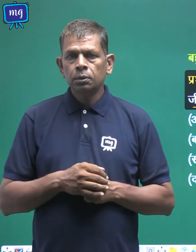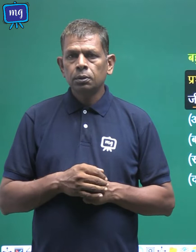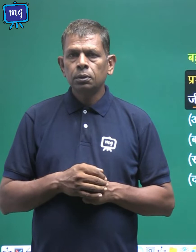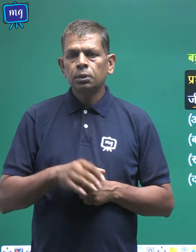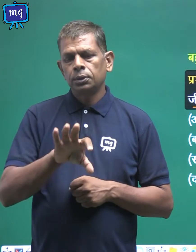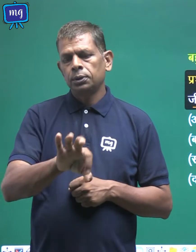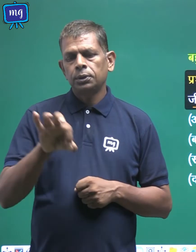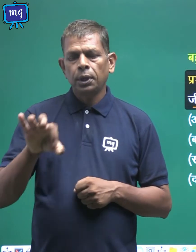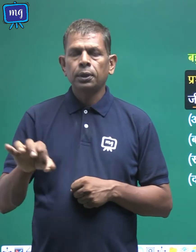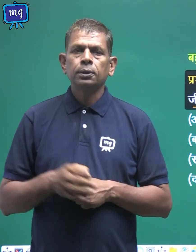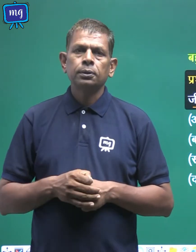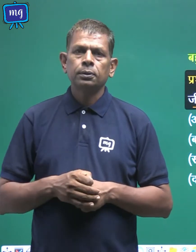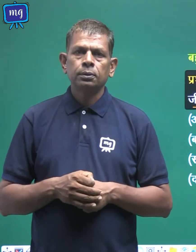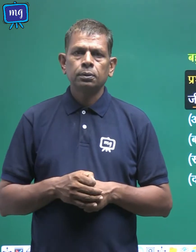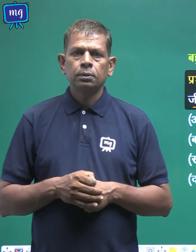चयन कीजिए।